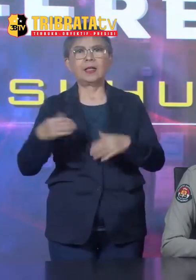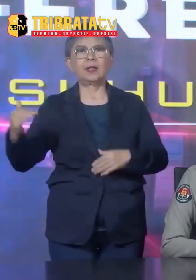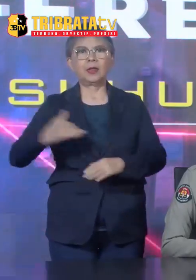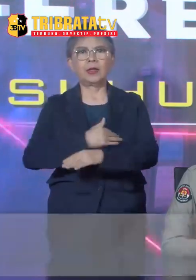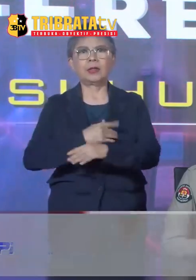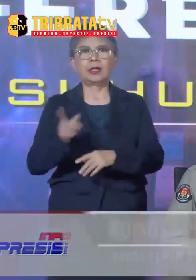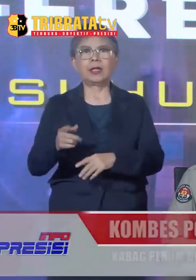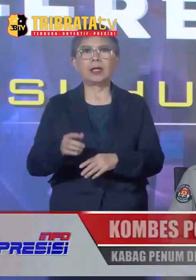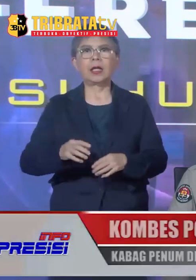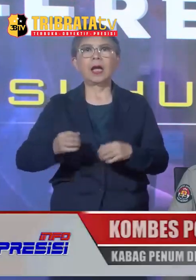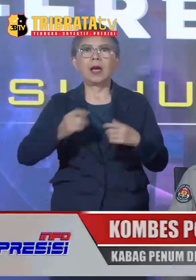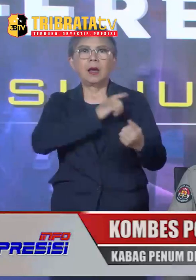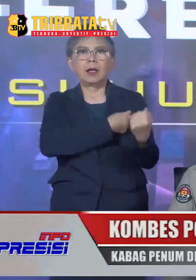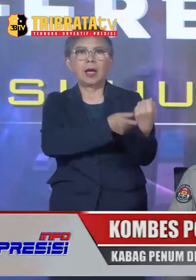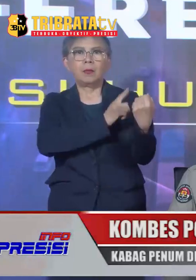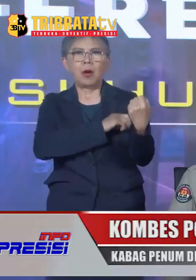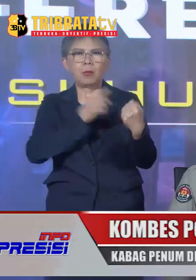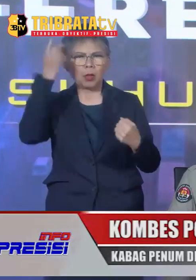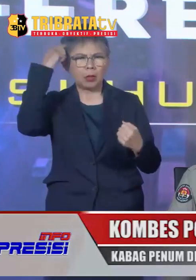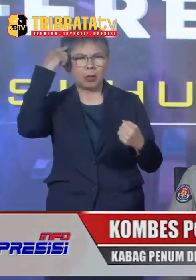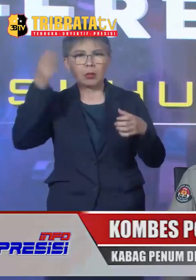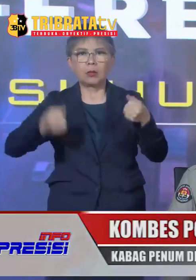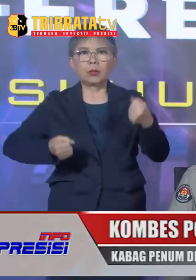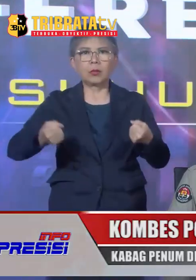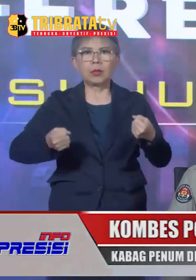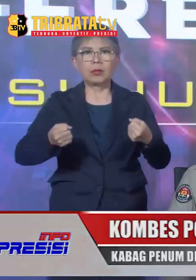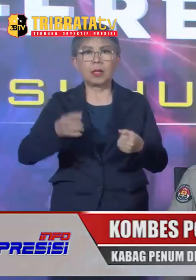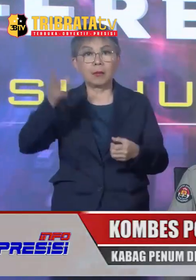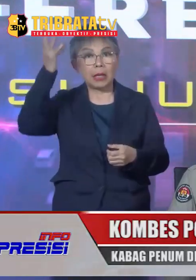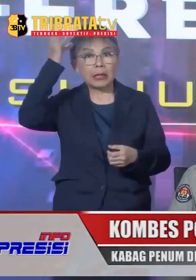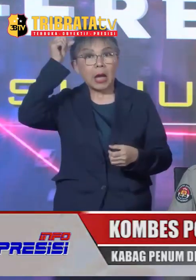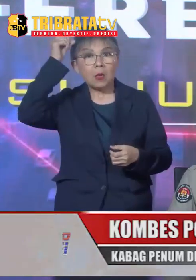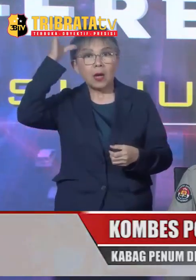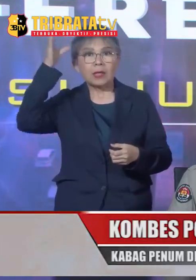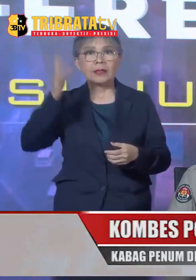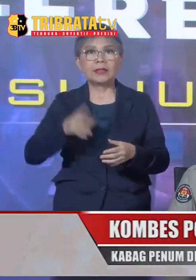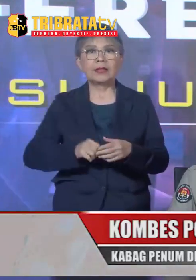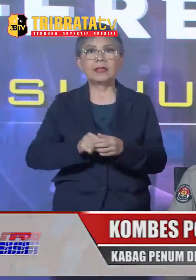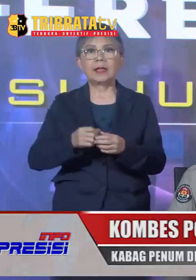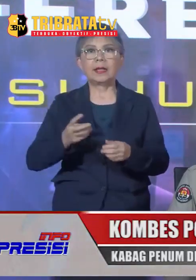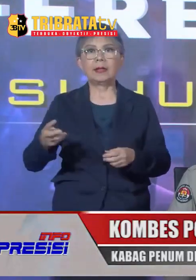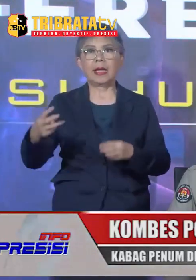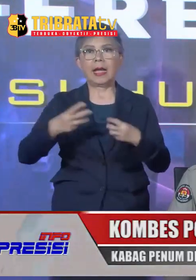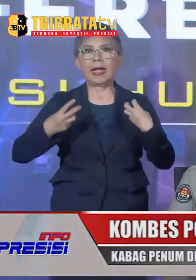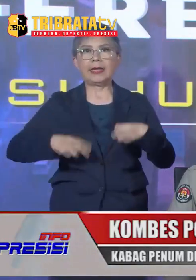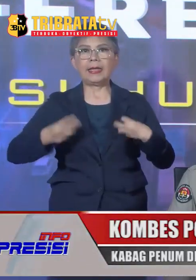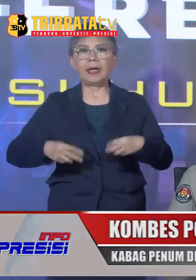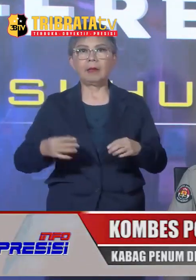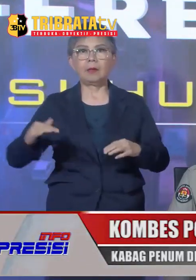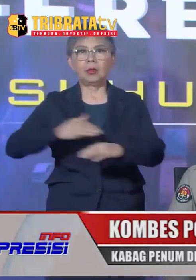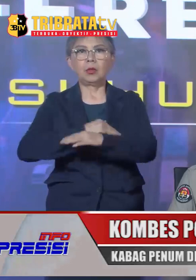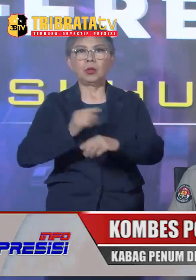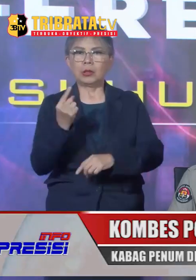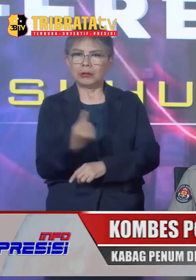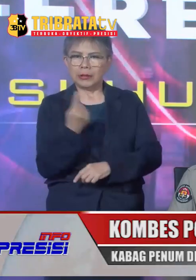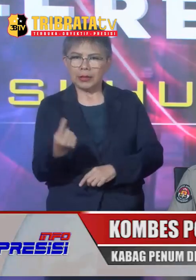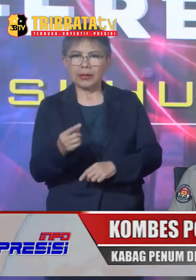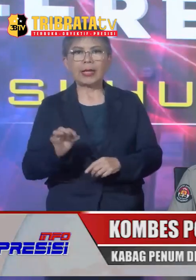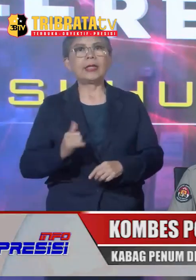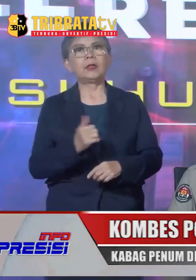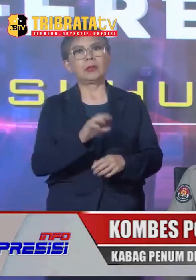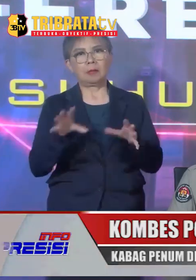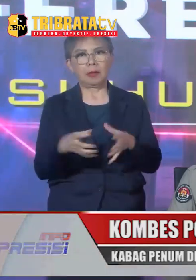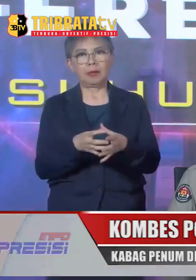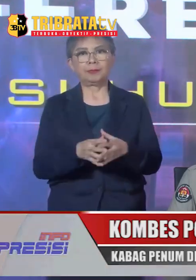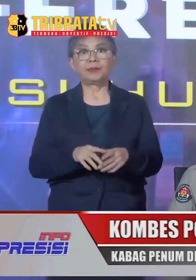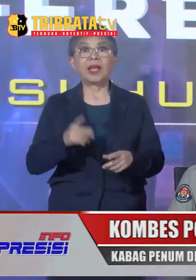dengan kemampuan berkendara wawasan pengetahuan serta etika berlalu lintas individu yang terlibat